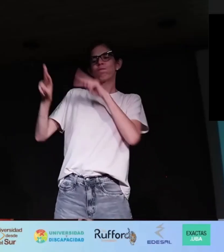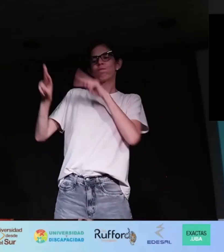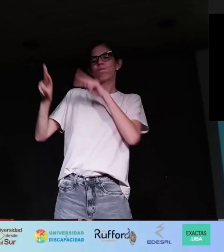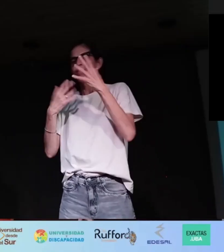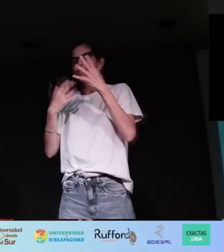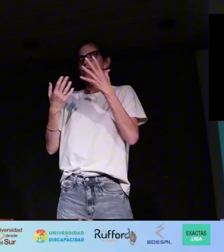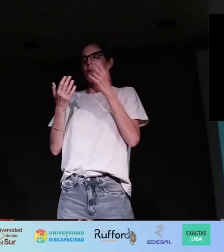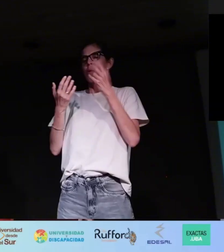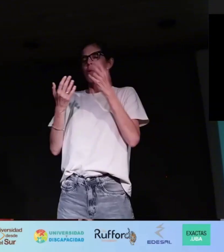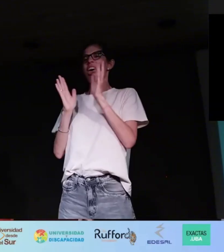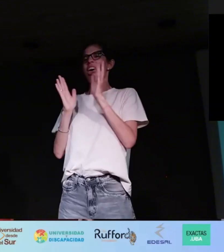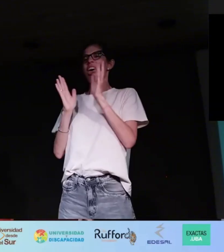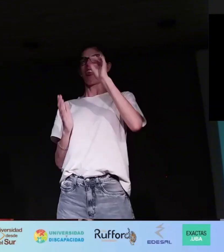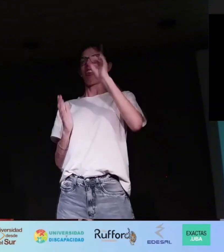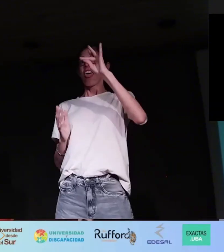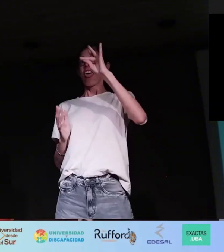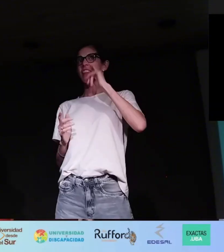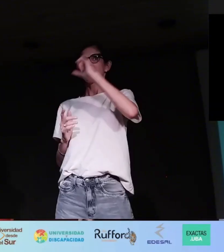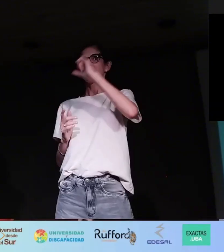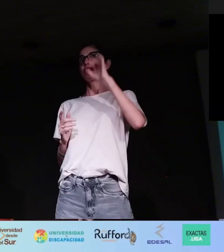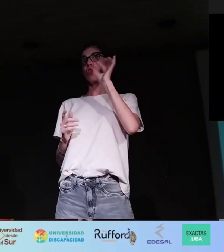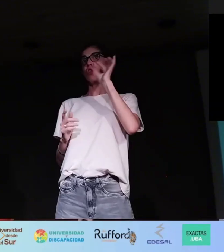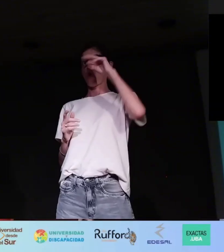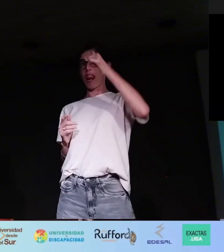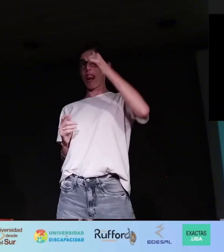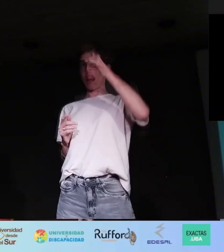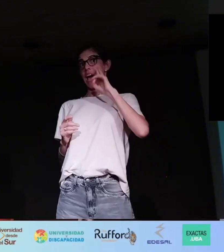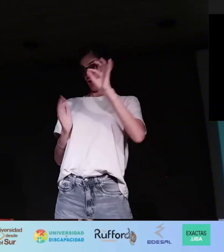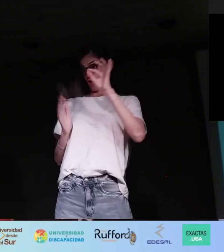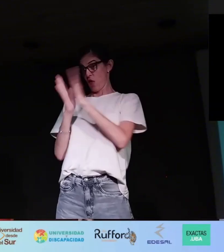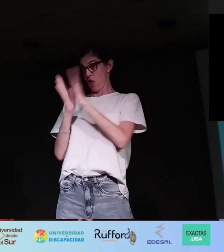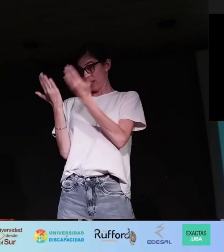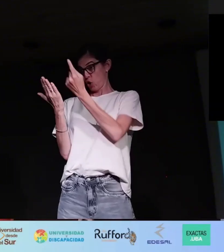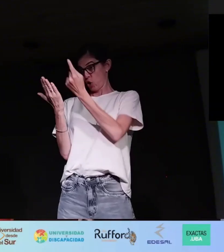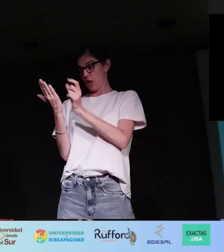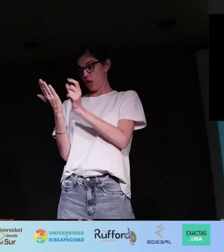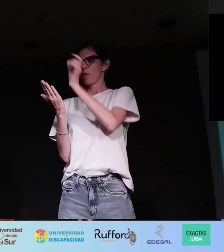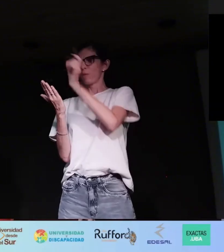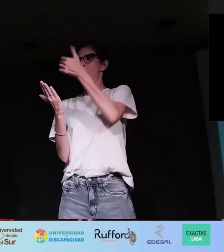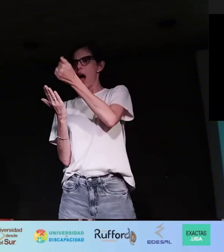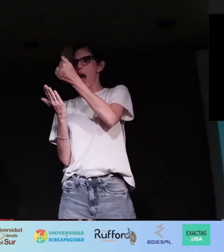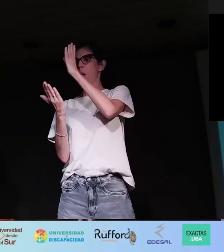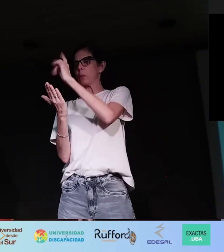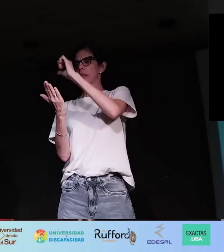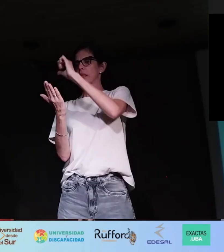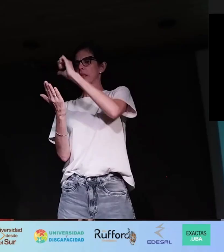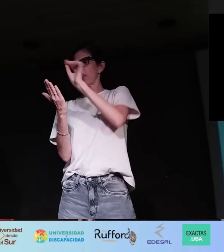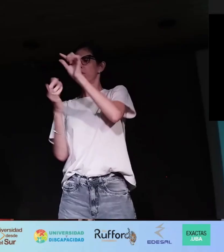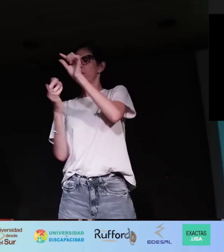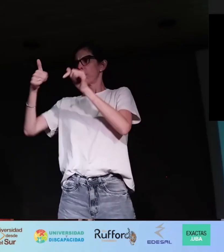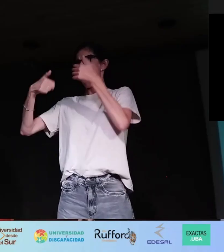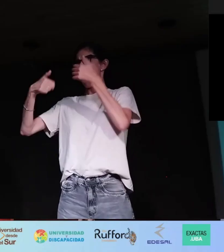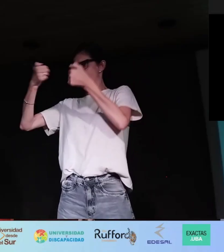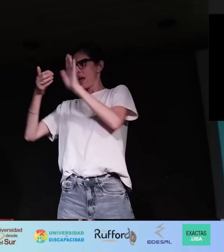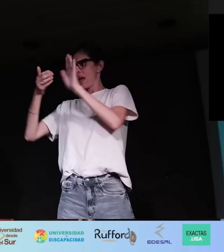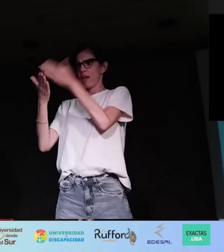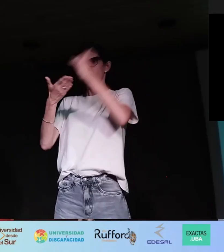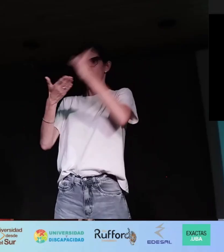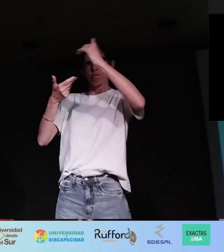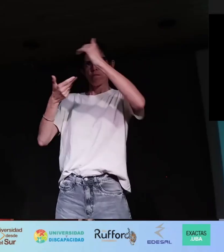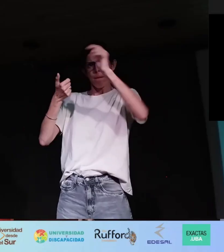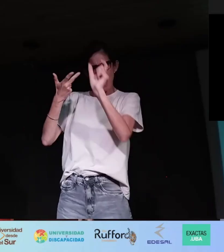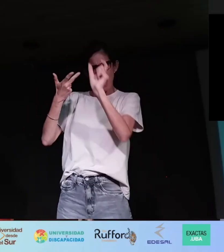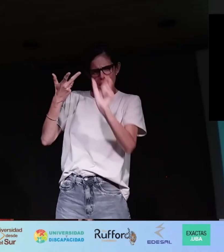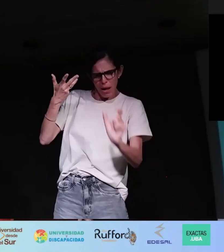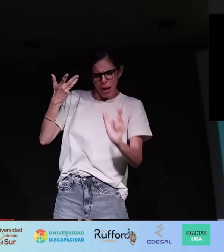Estábamos viendo el tema del vocabulario, buscando y viendo el diccionario, viendo las palabras, obviamente por